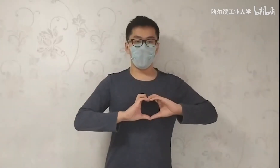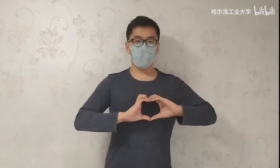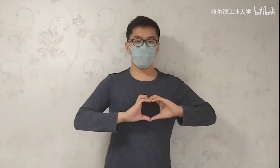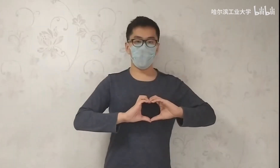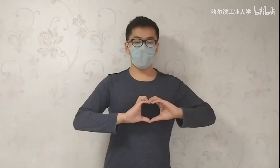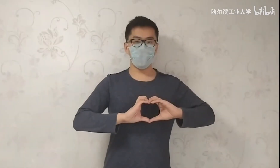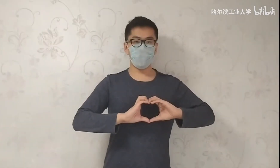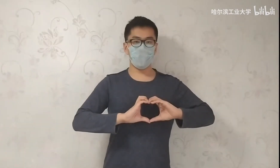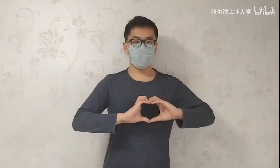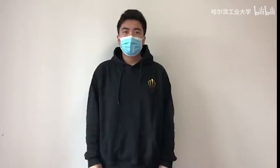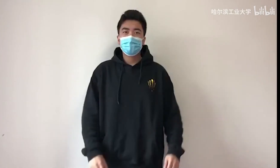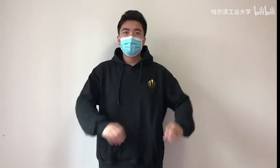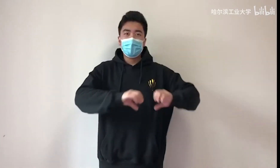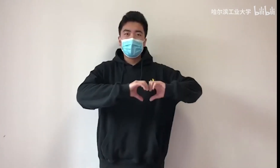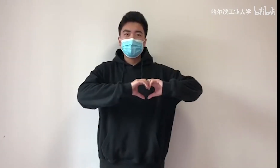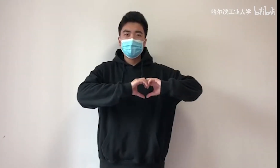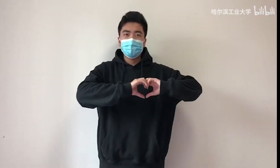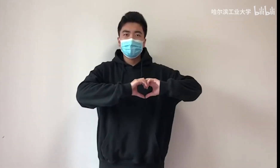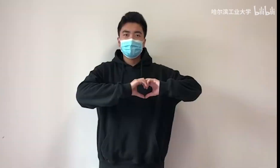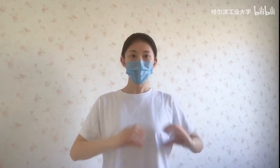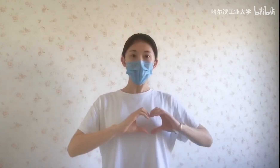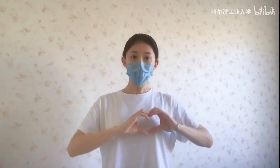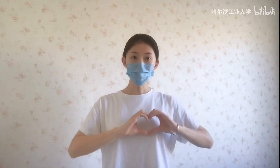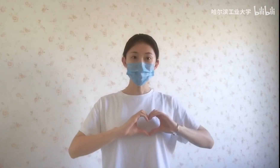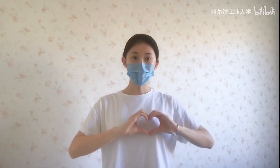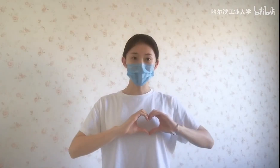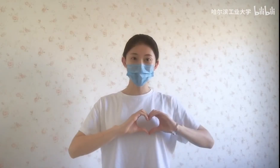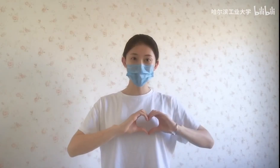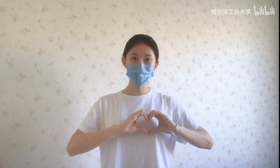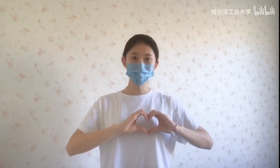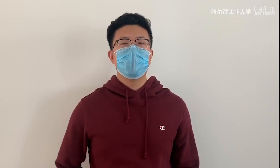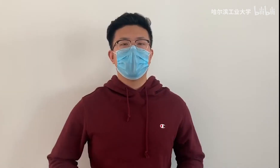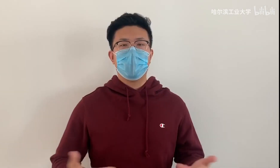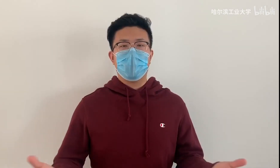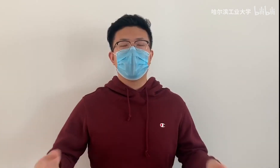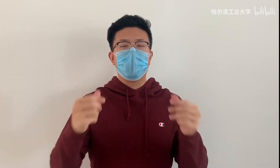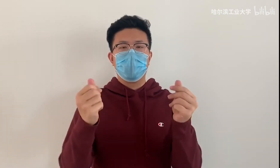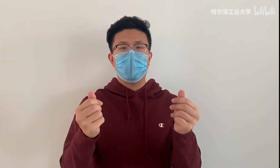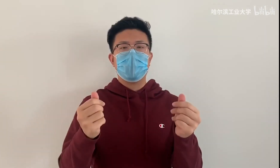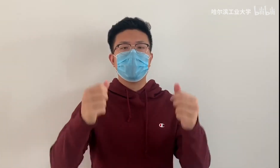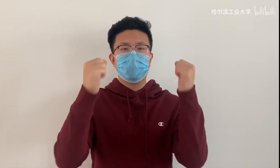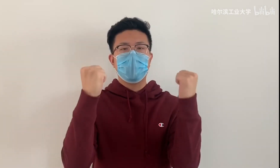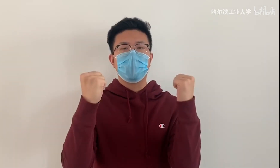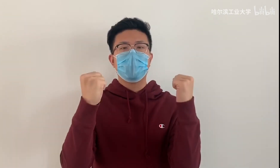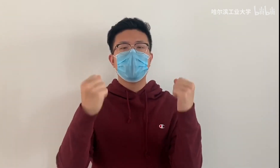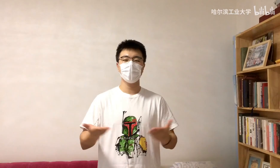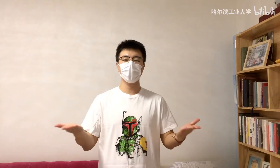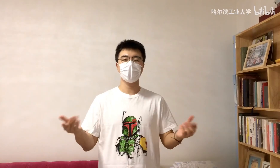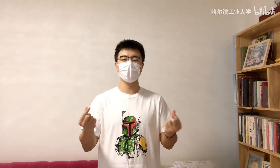哈工大研究生， 哈工大研究生， 哈工大研究生， 为武汉加油， 为武